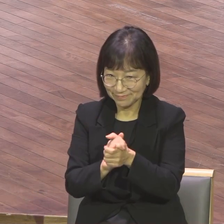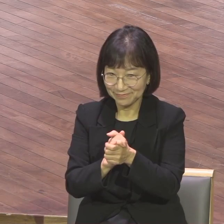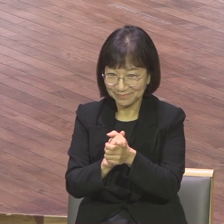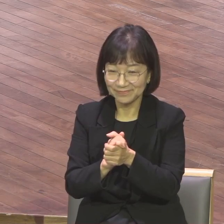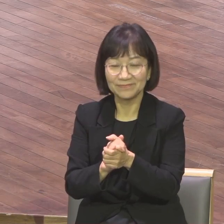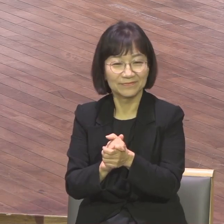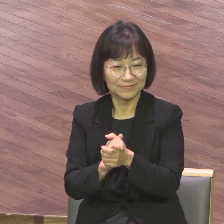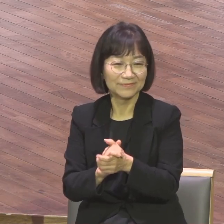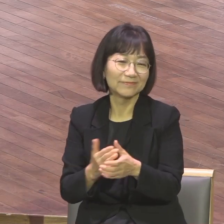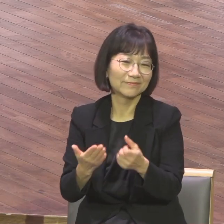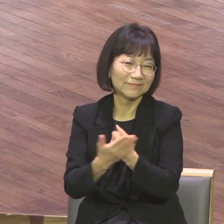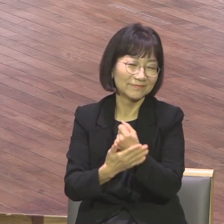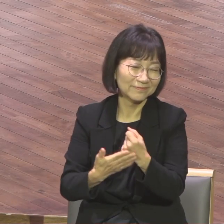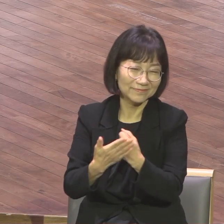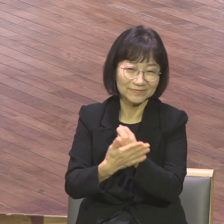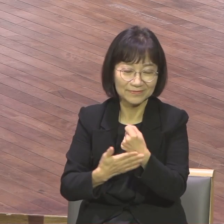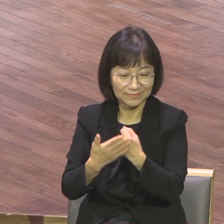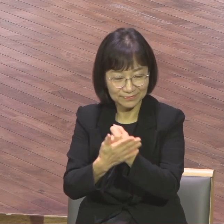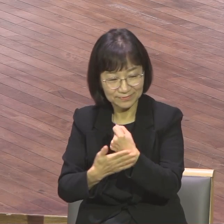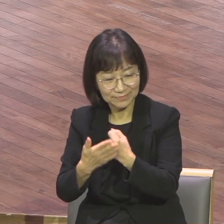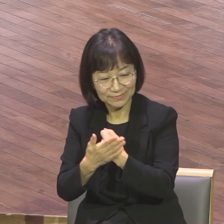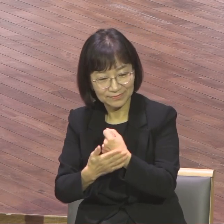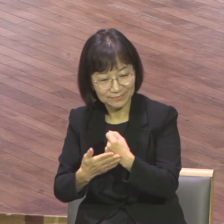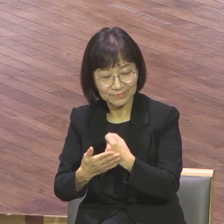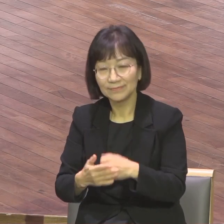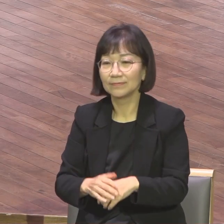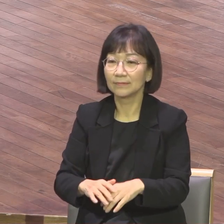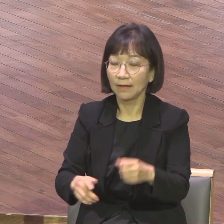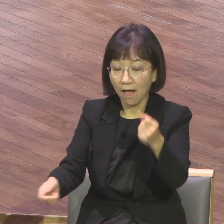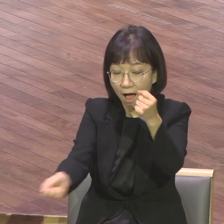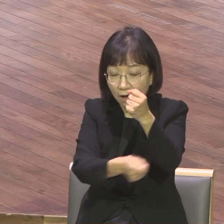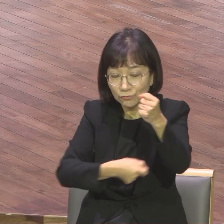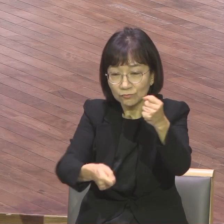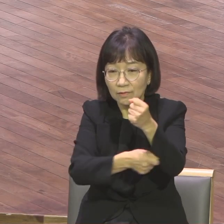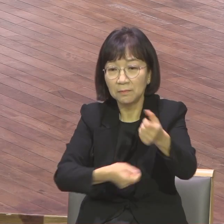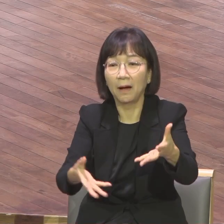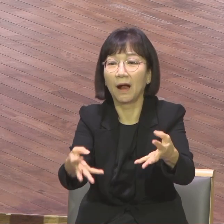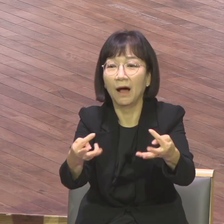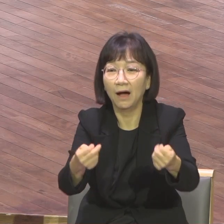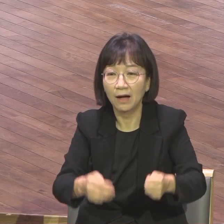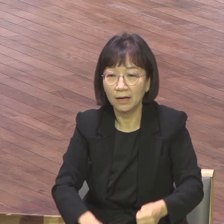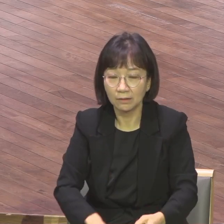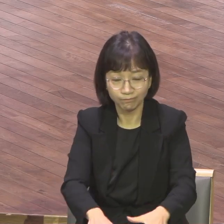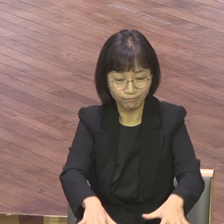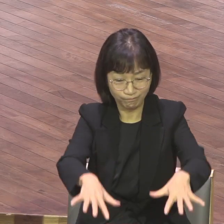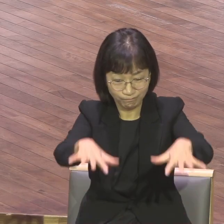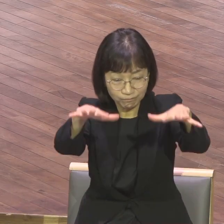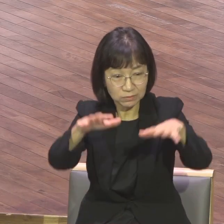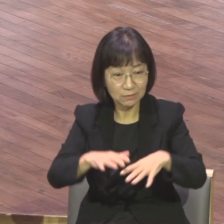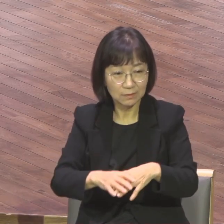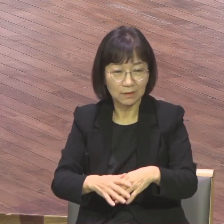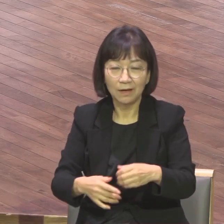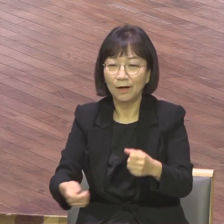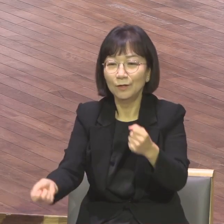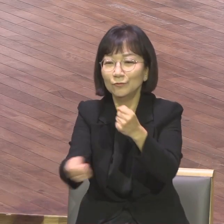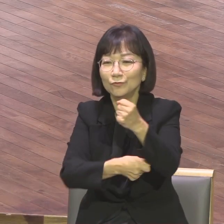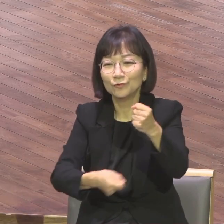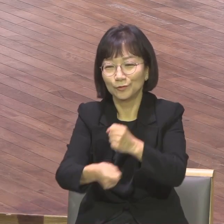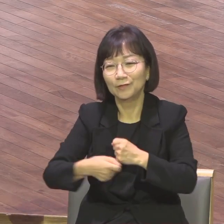할 것 많은데 주수할 일꾼을 부르고